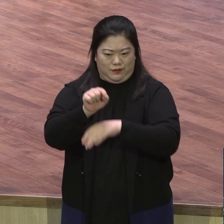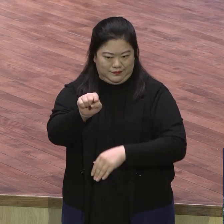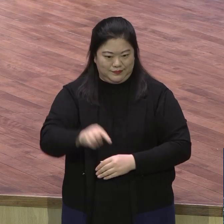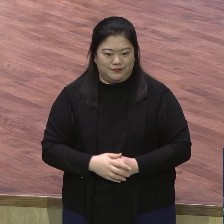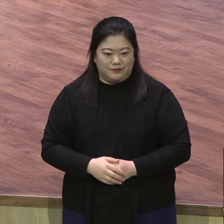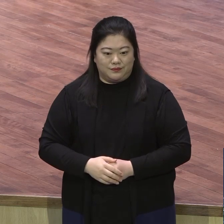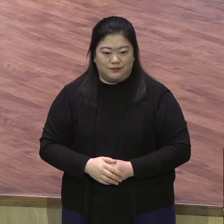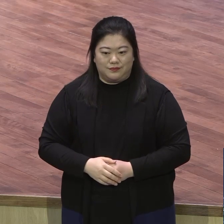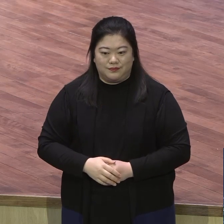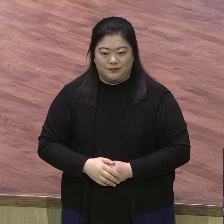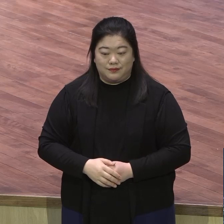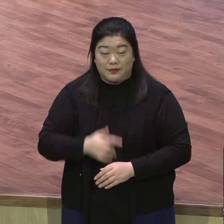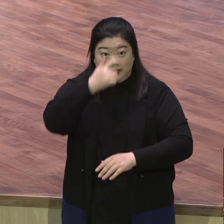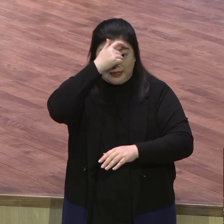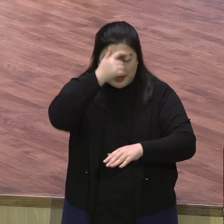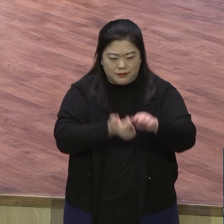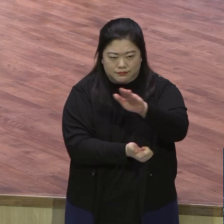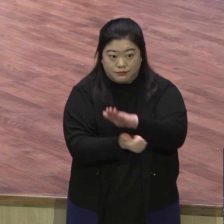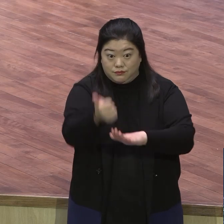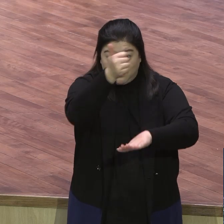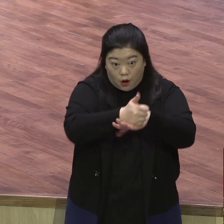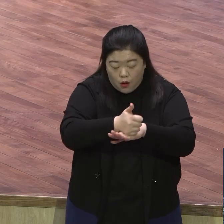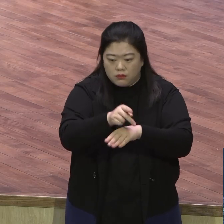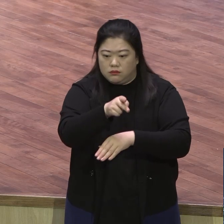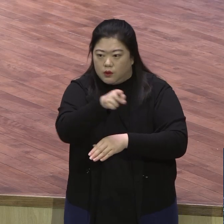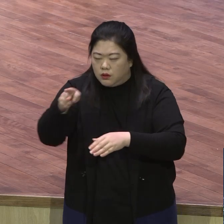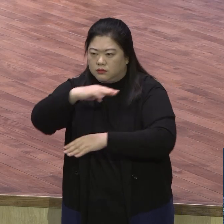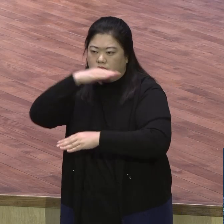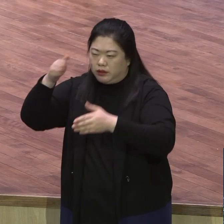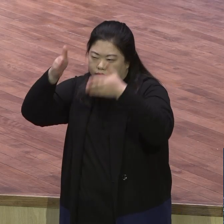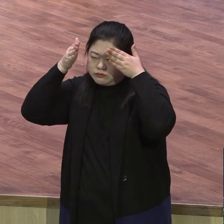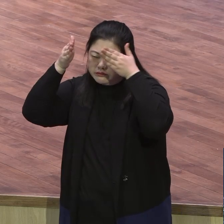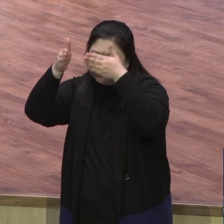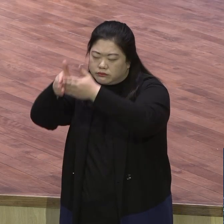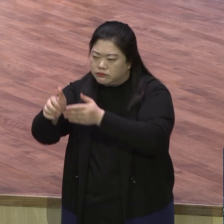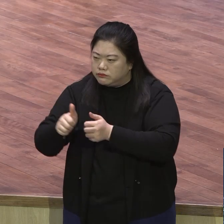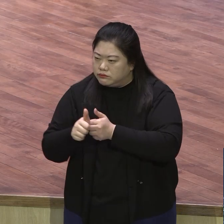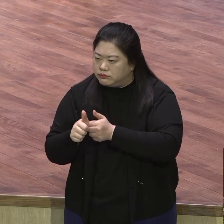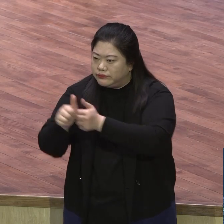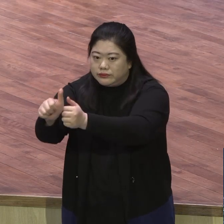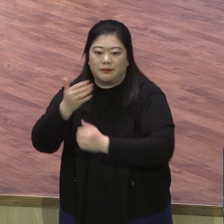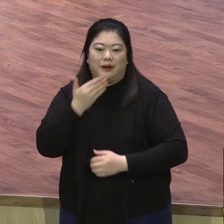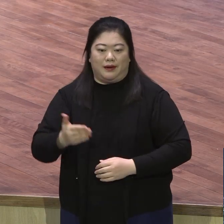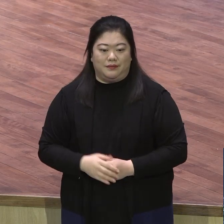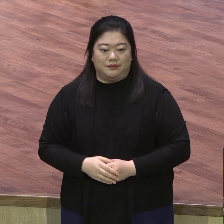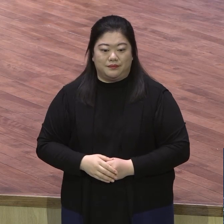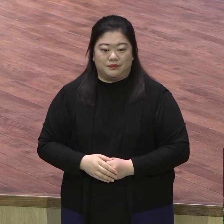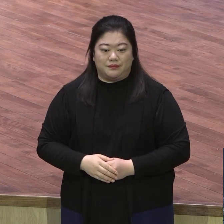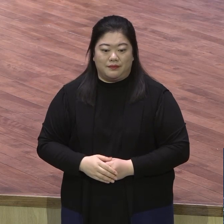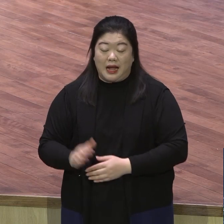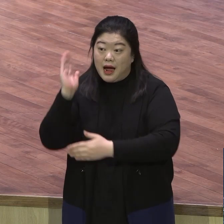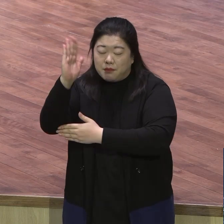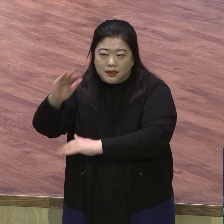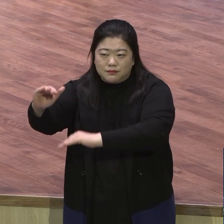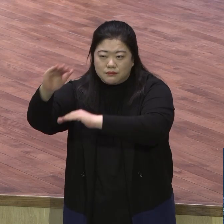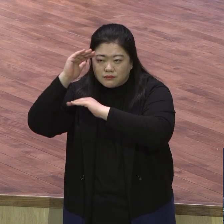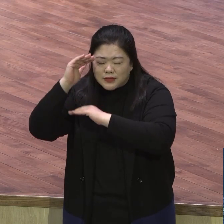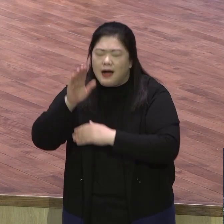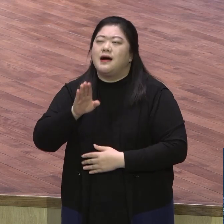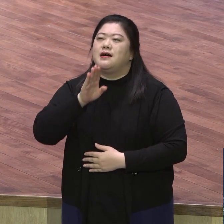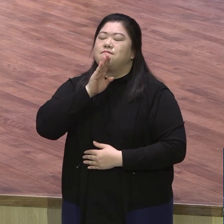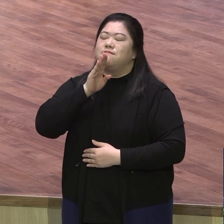있어요. 예배 성공. 예배를 통해서 선포되는 강단 말씀을 따라서 믿음의 도전을